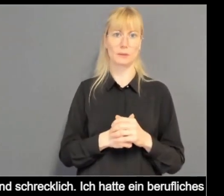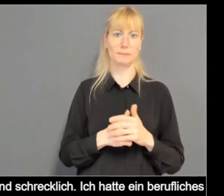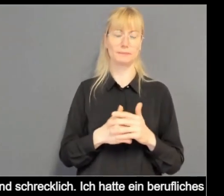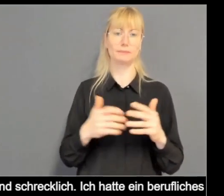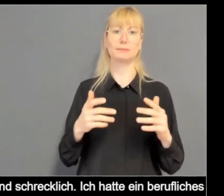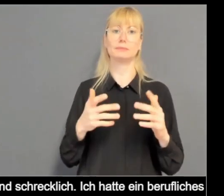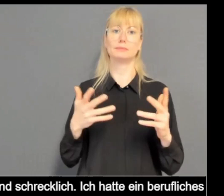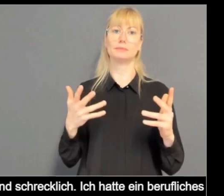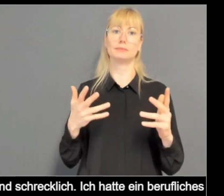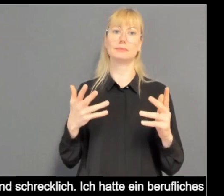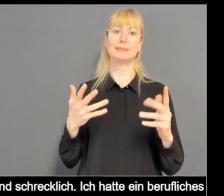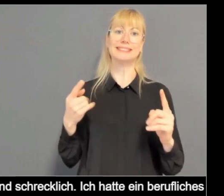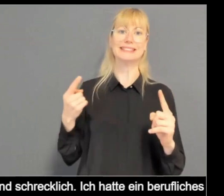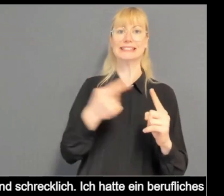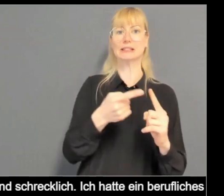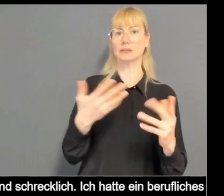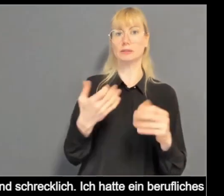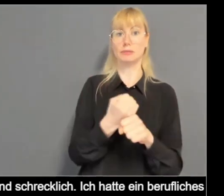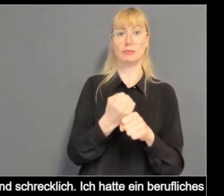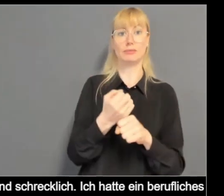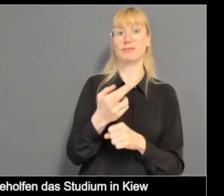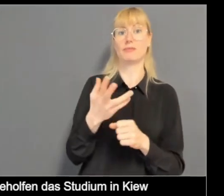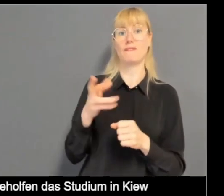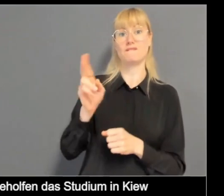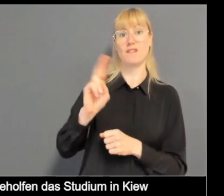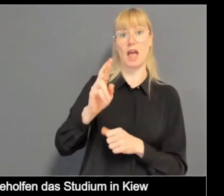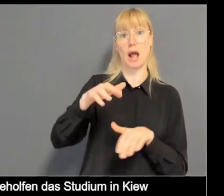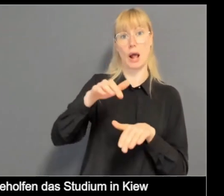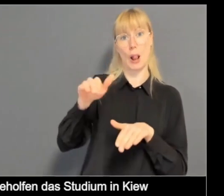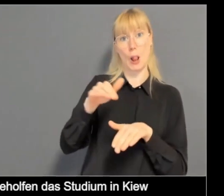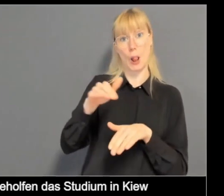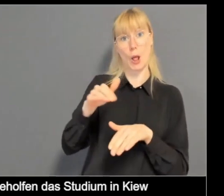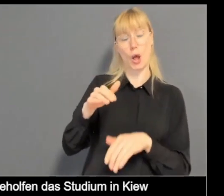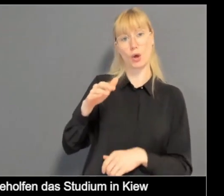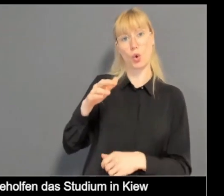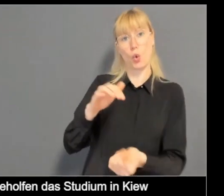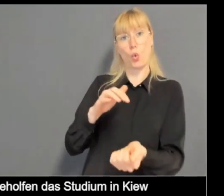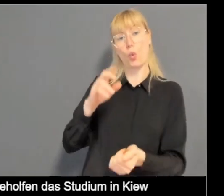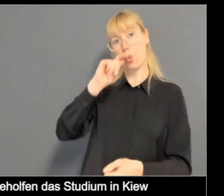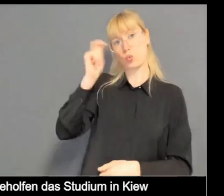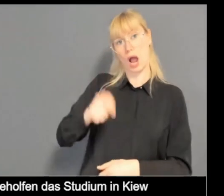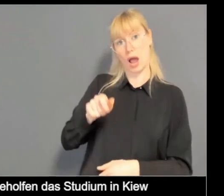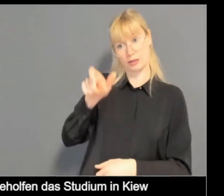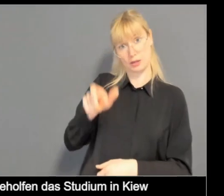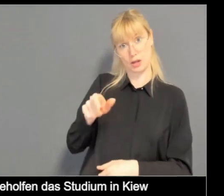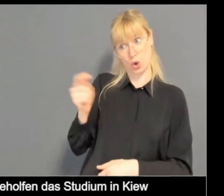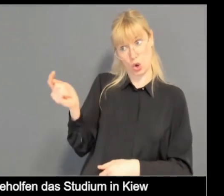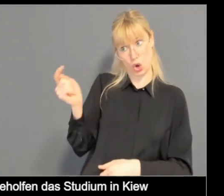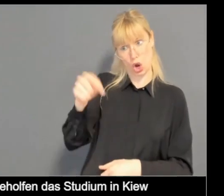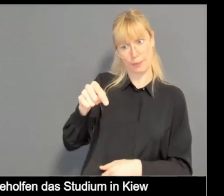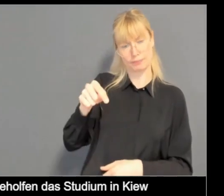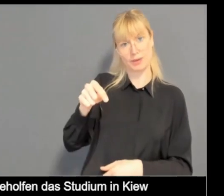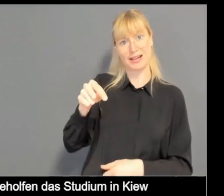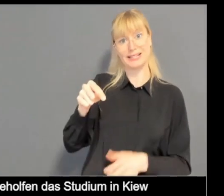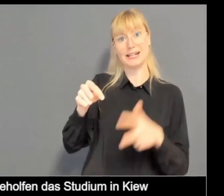Selbstverständlich das Ziel und auch das nach 3 Monaten besteht ja auch Schulpflicht. Wir wollen aber vorher schon was leisten und